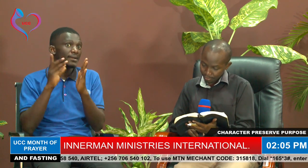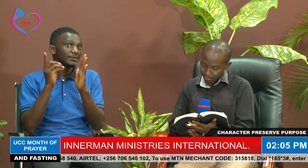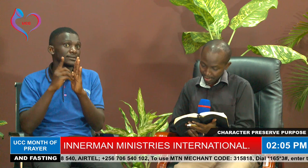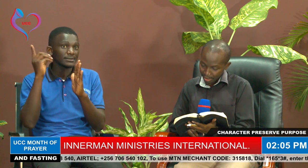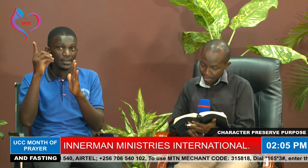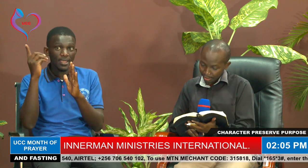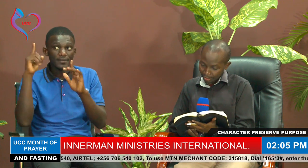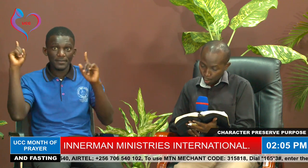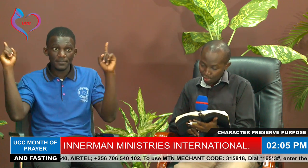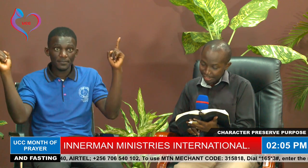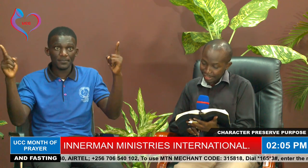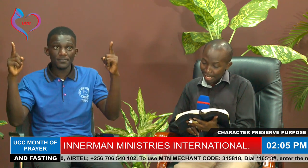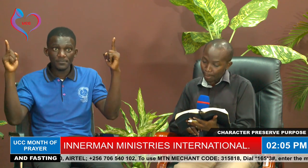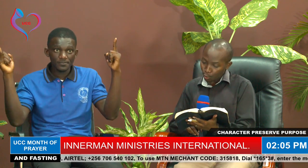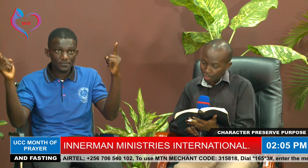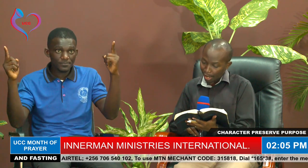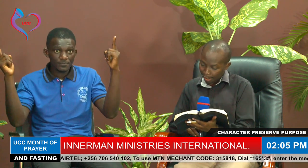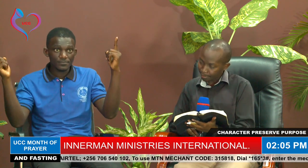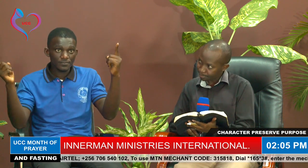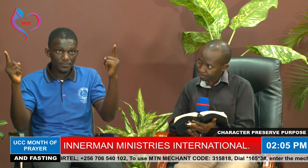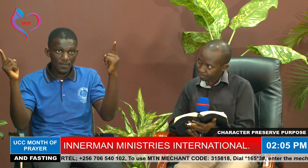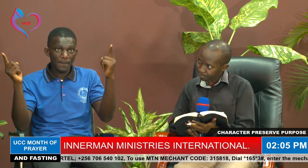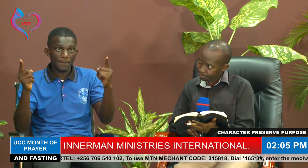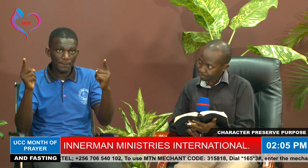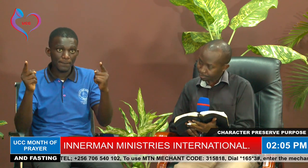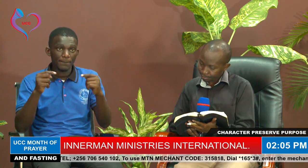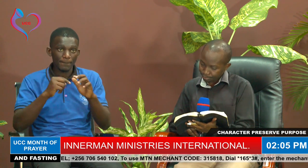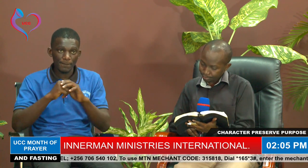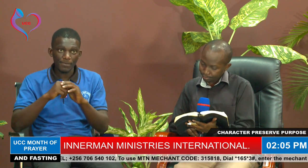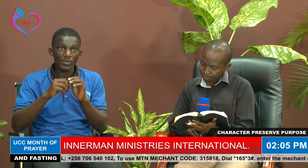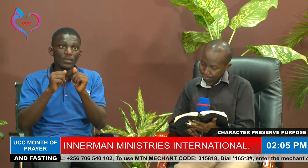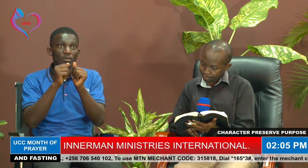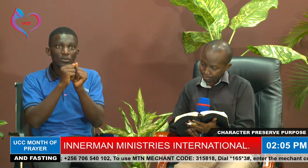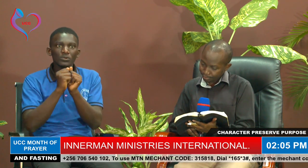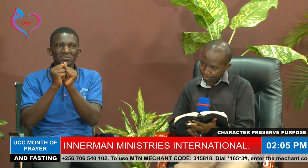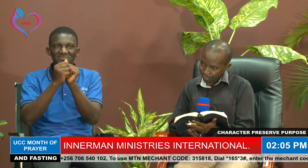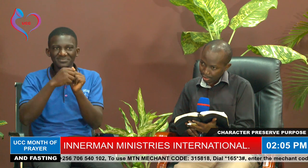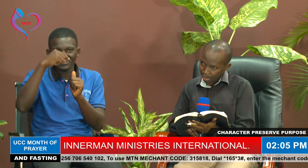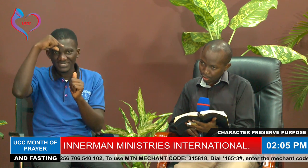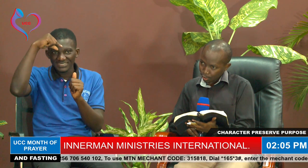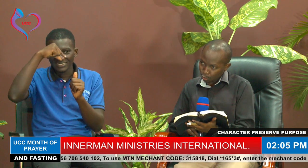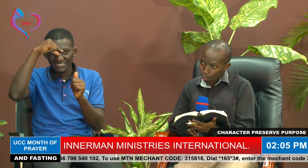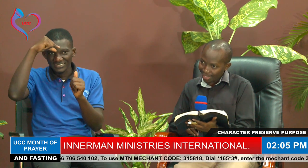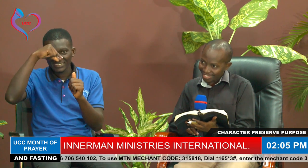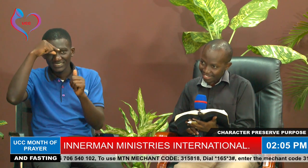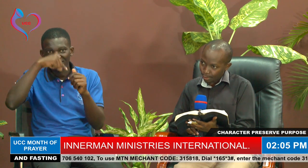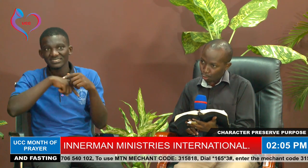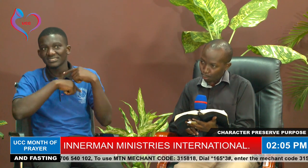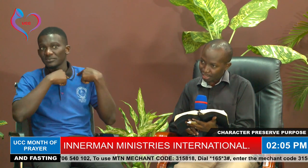them Daudi nabalunda nga with integrity of heart n'obwesimbu obw'omutima